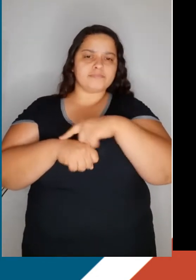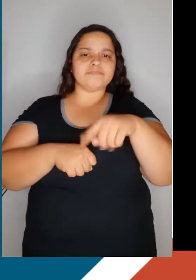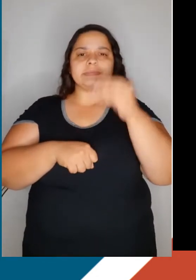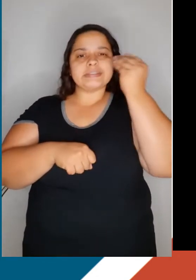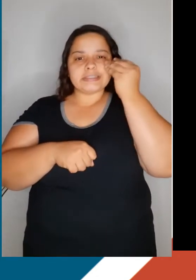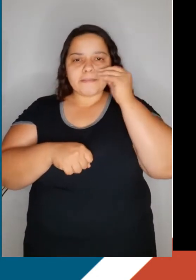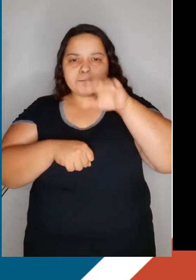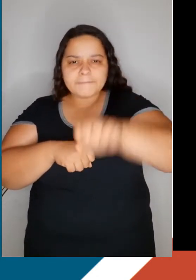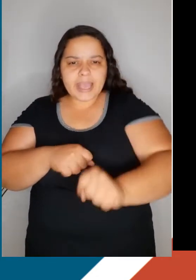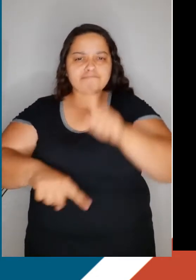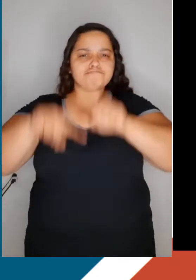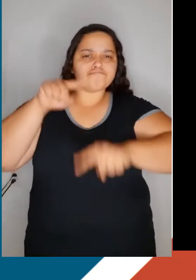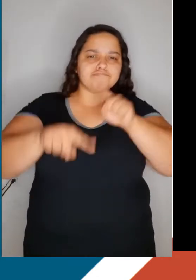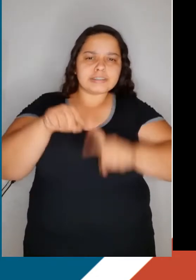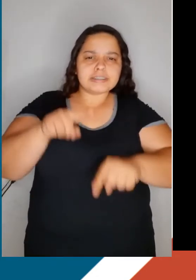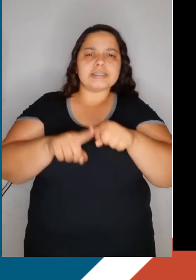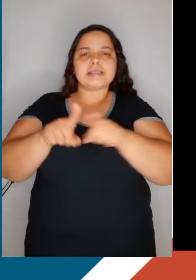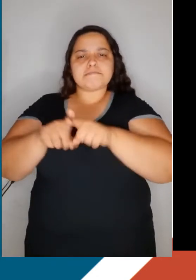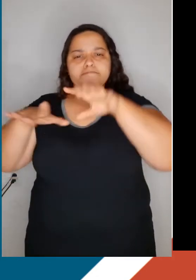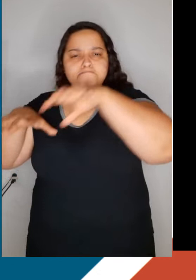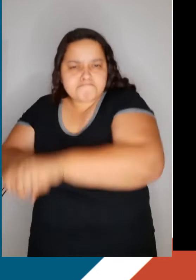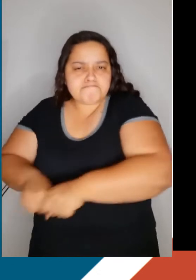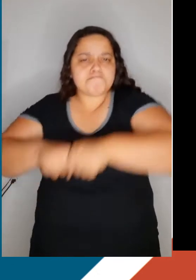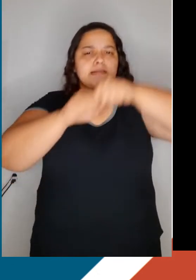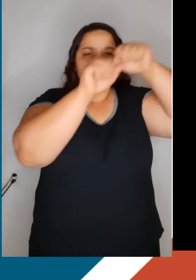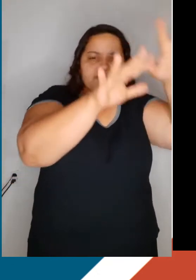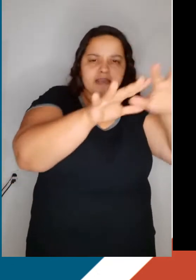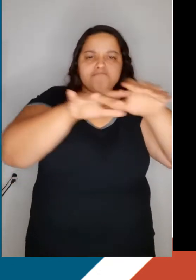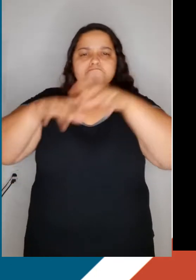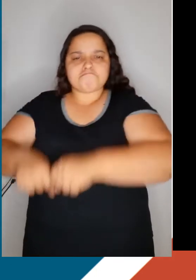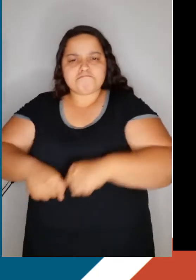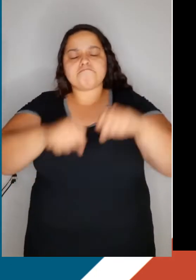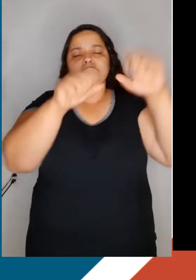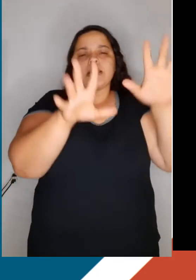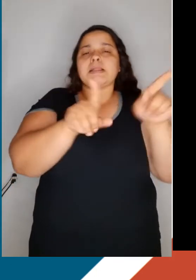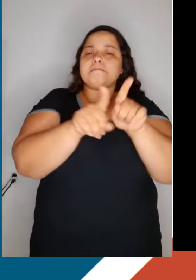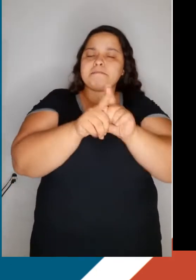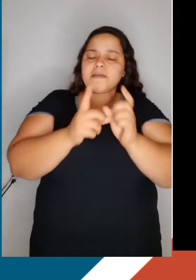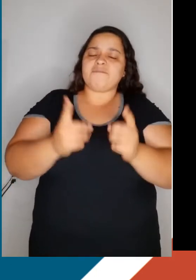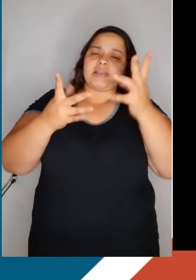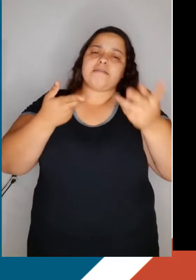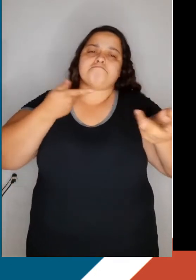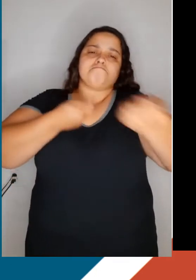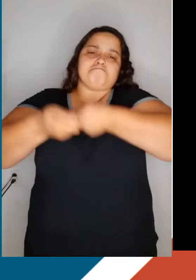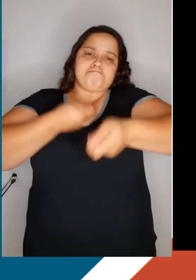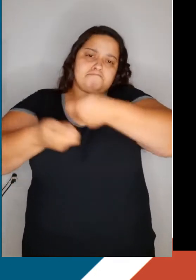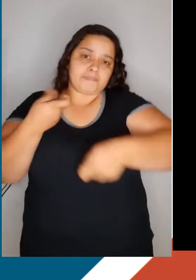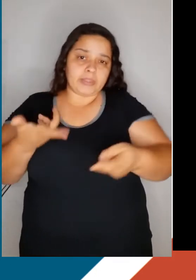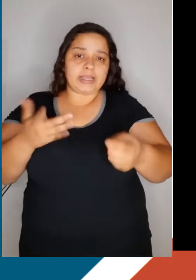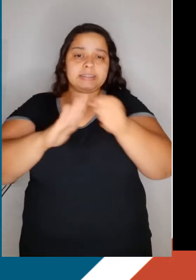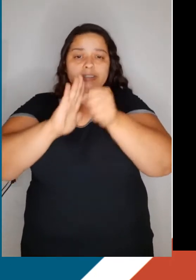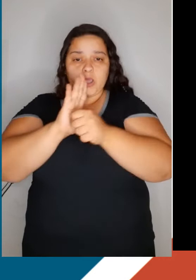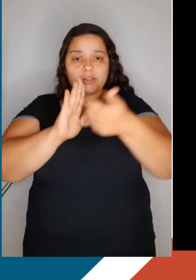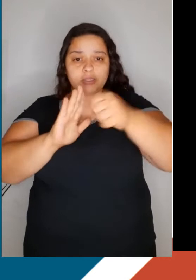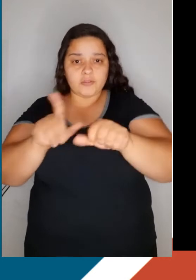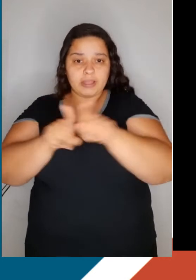pudessem retirar matéria-prima e onde pudessem fornecer suas mercadorias. Além disso, no século XIX a gente